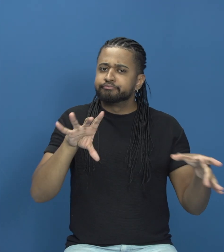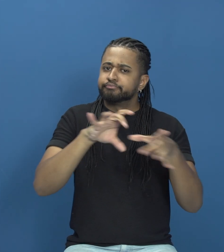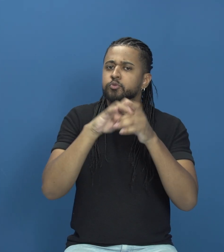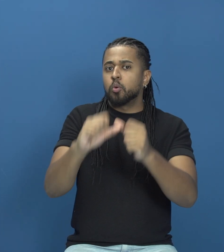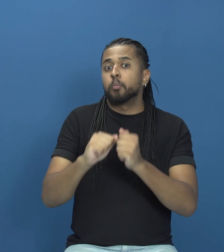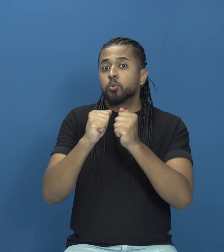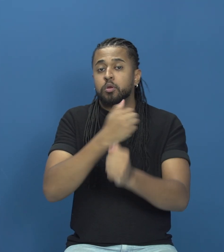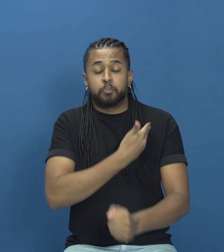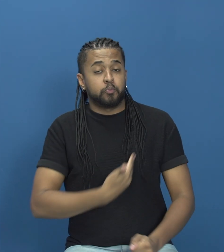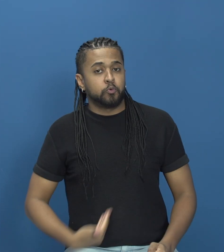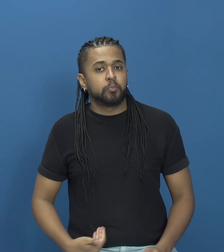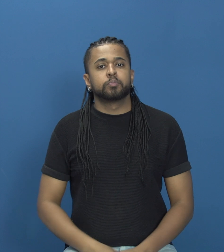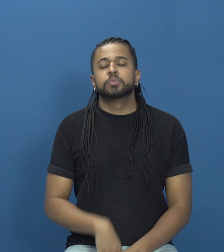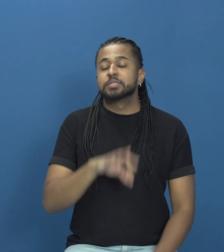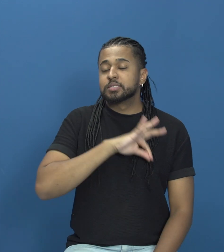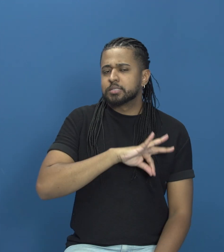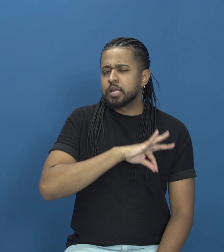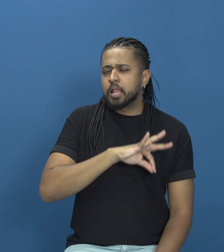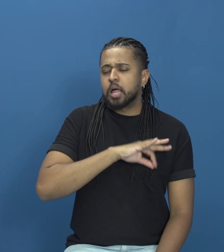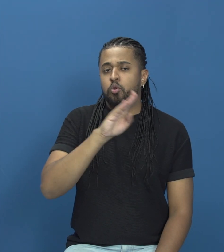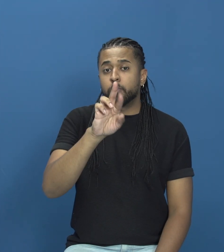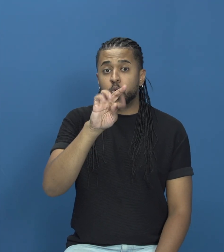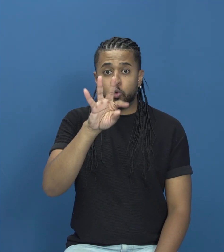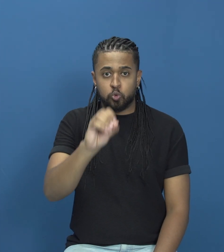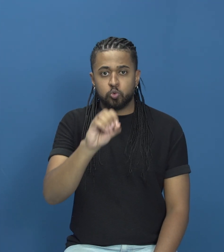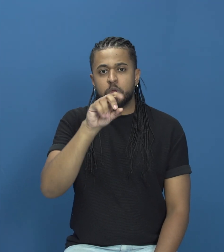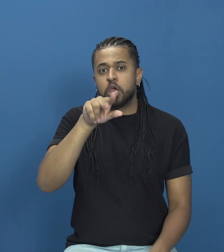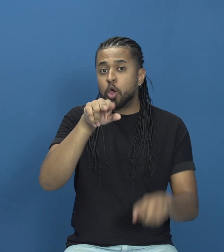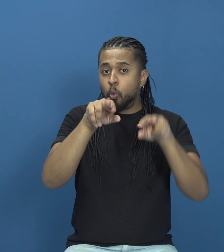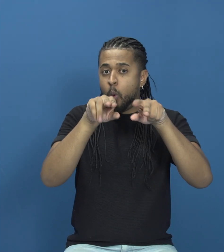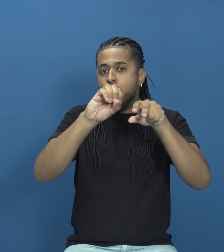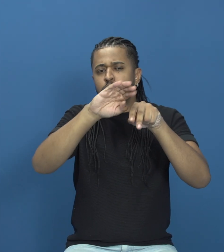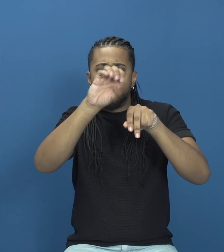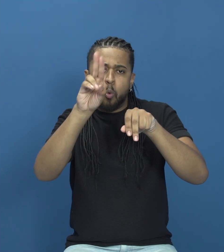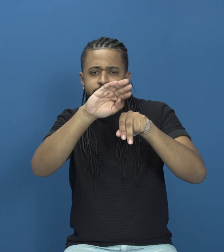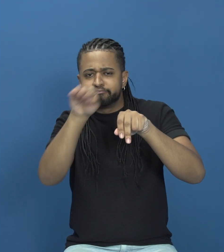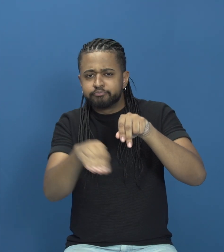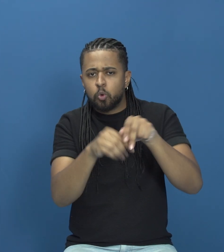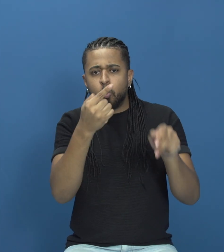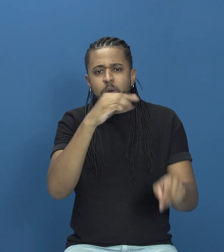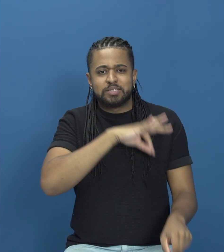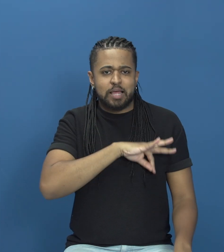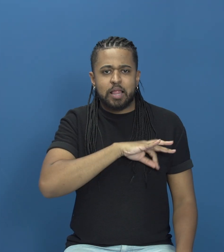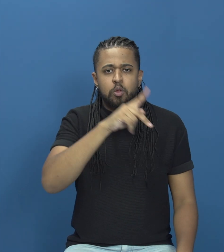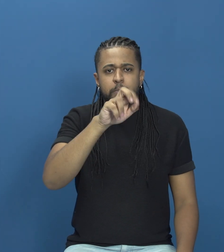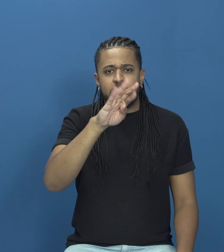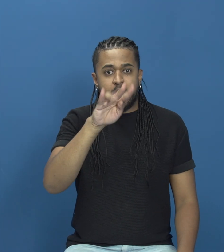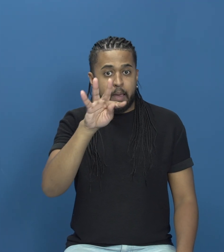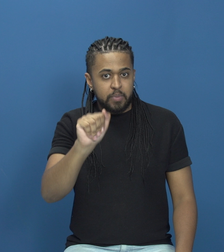com o poder público, com renda familiar bruta igual ou inferior a um salário mínimo per capita, que